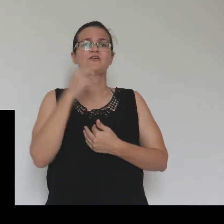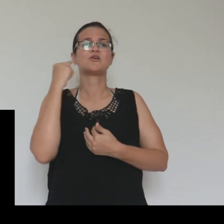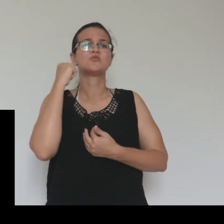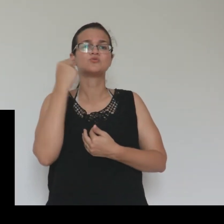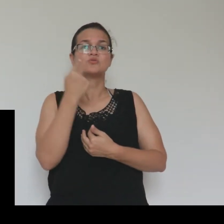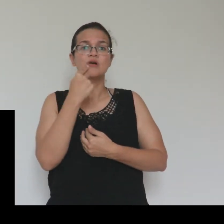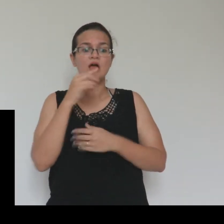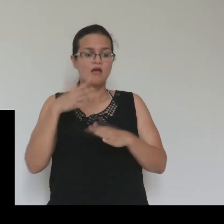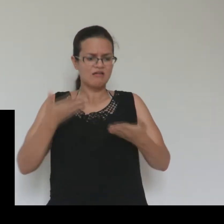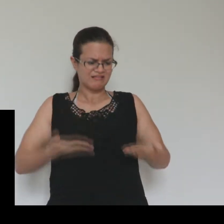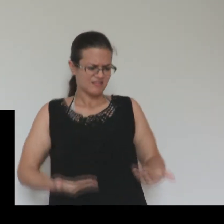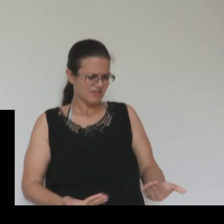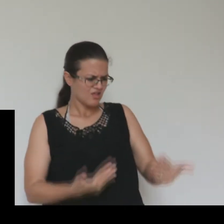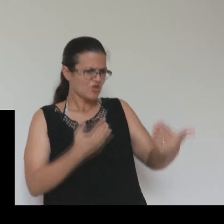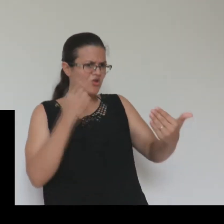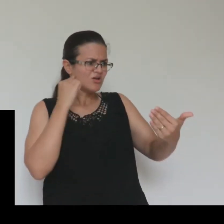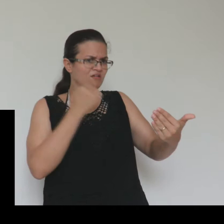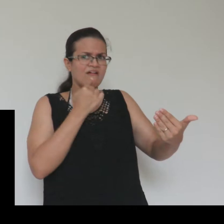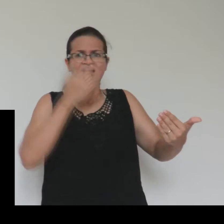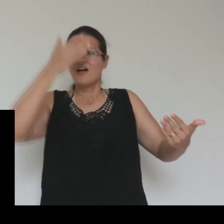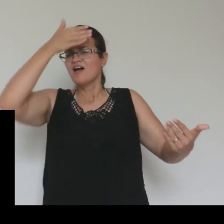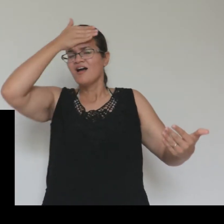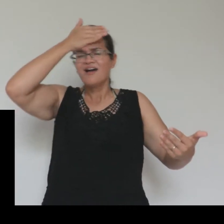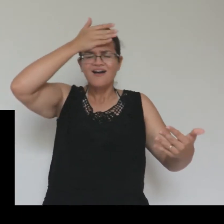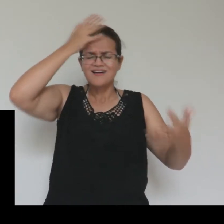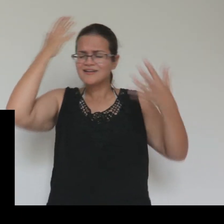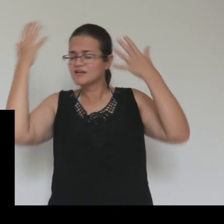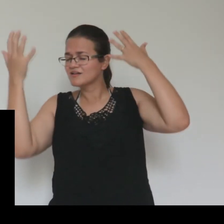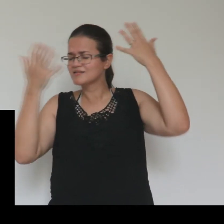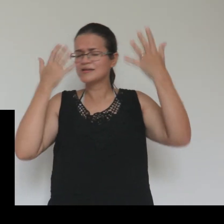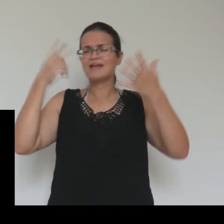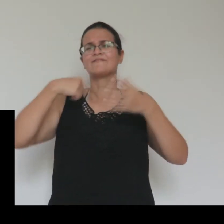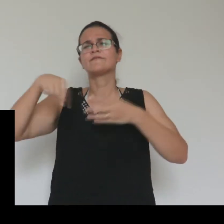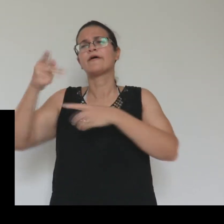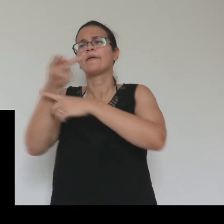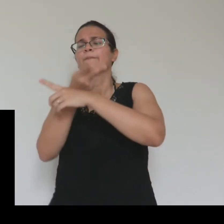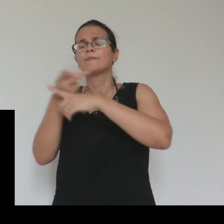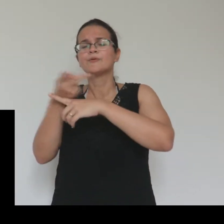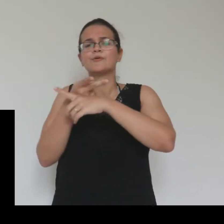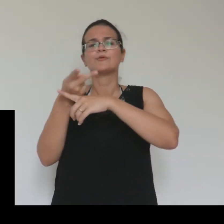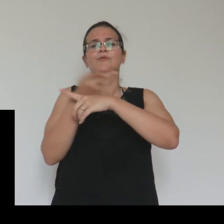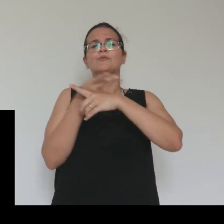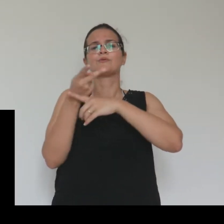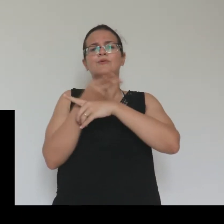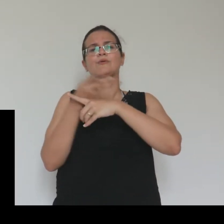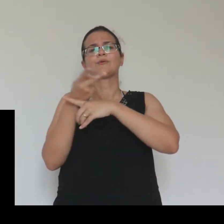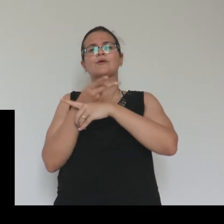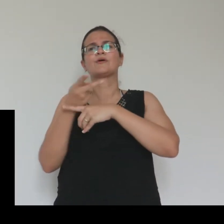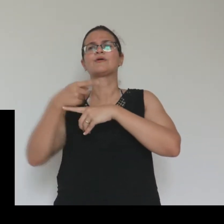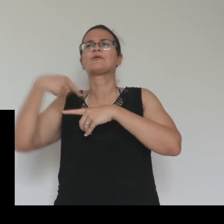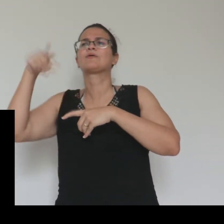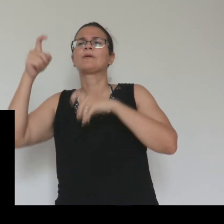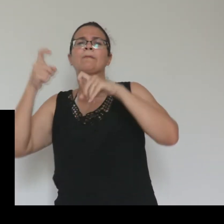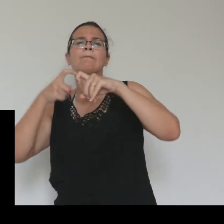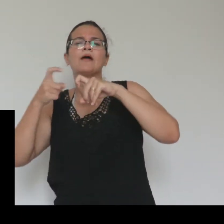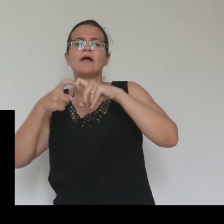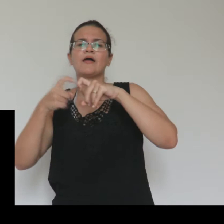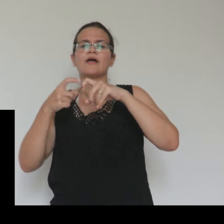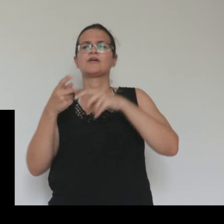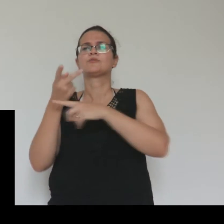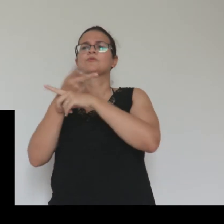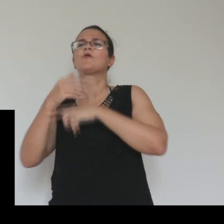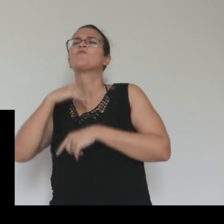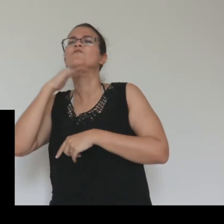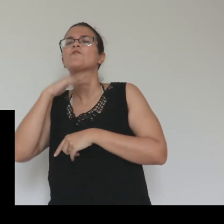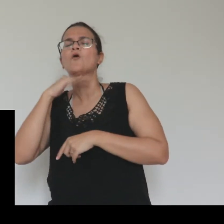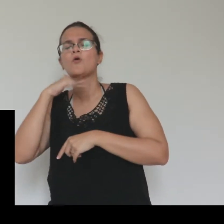vão procurar um médico, vão procurar fonoaudiólogo, e esses fonoaudiólogos, esses médicos às vezes falam que o surdo